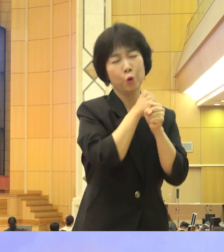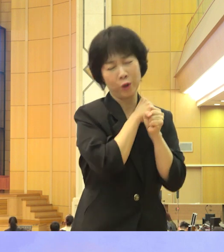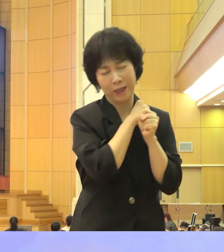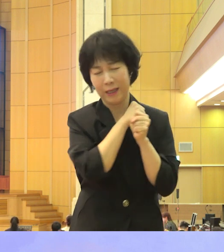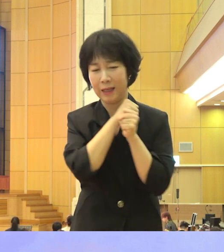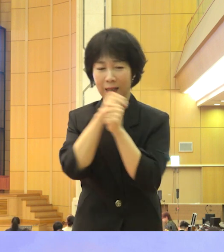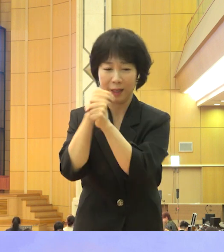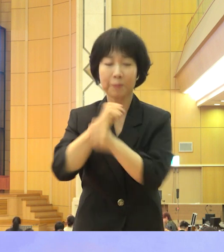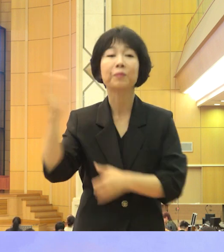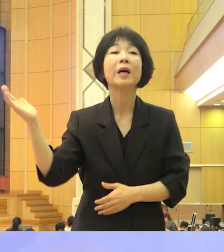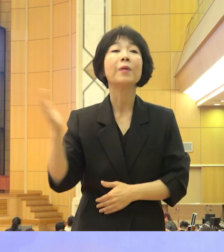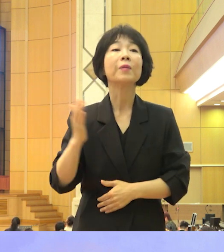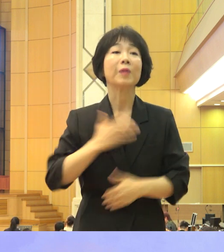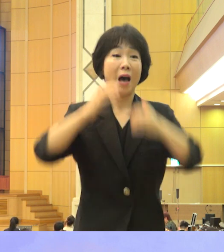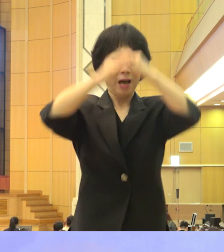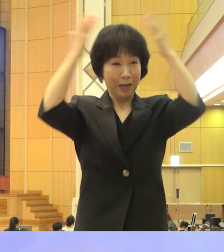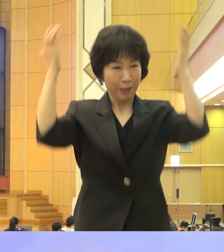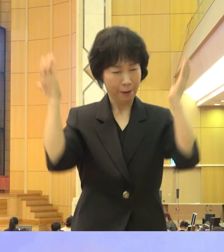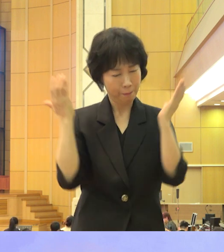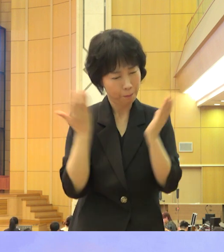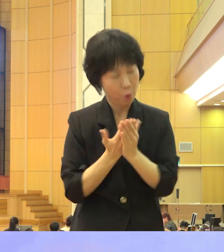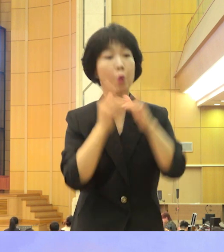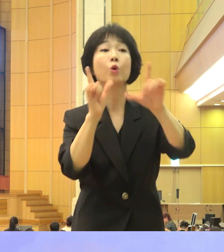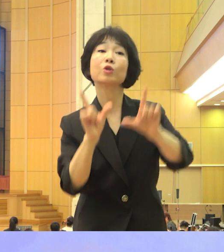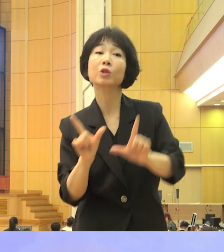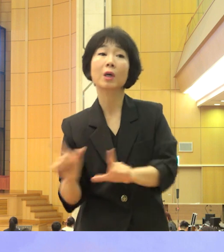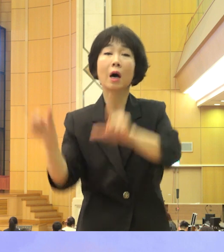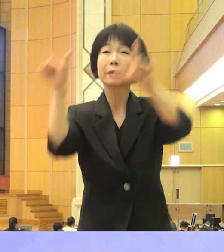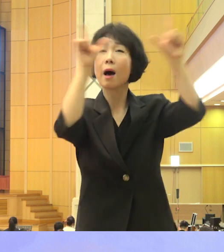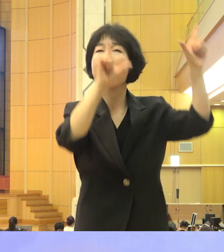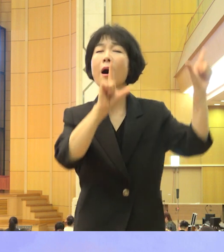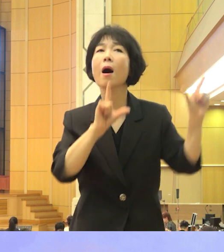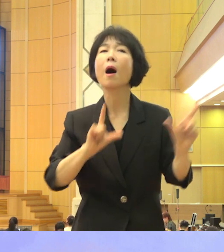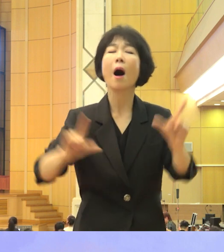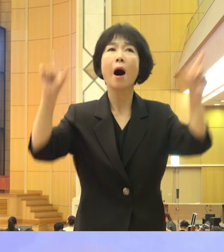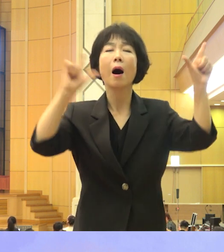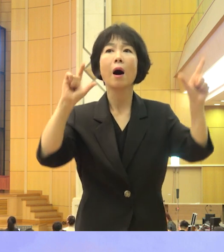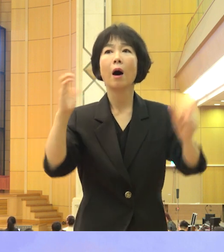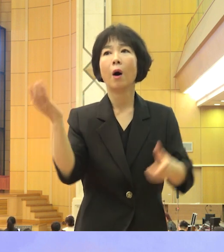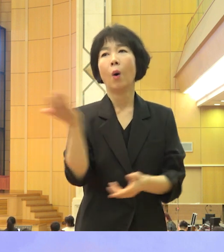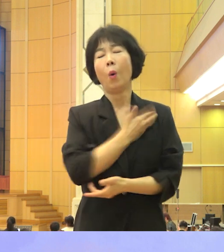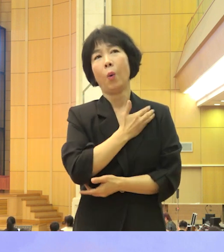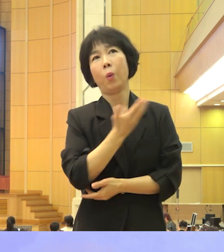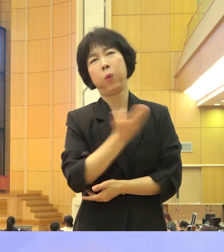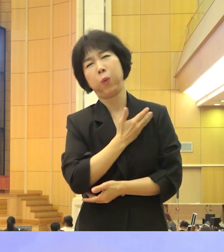주께 묶인 나의 모든 삶